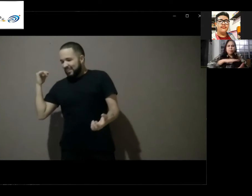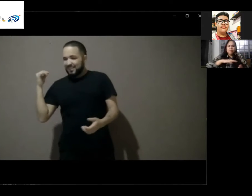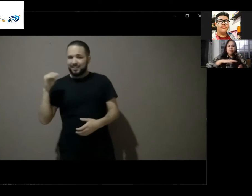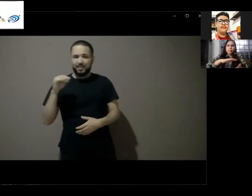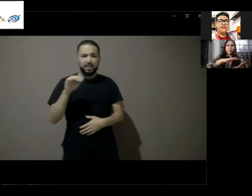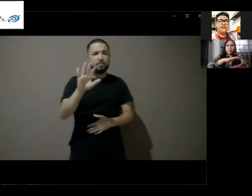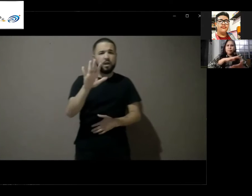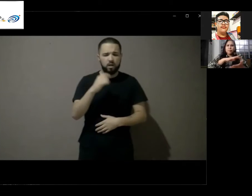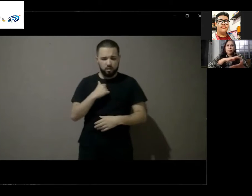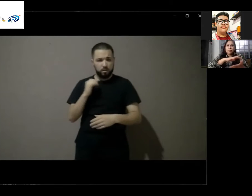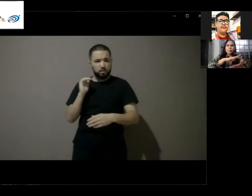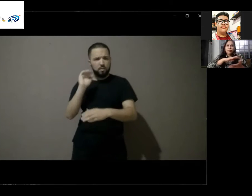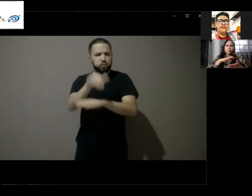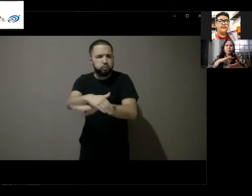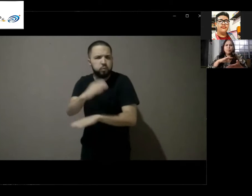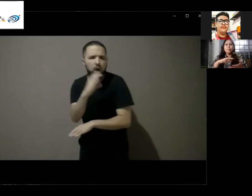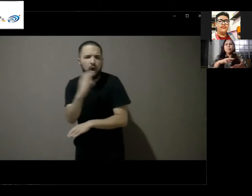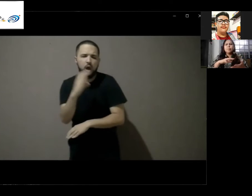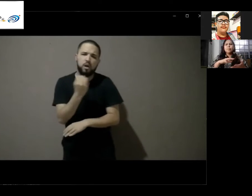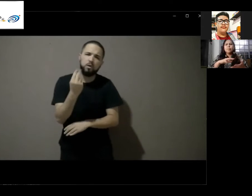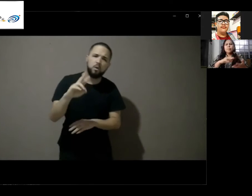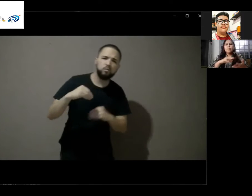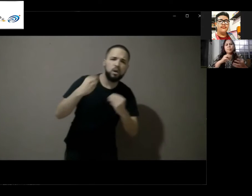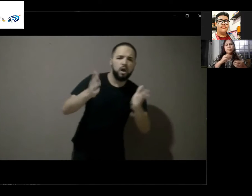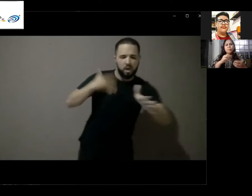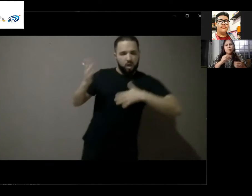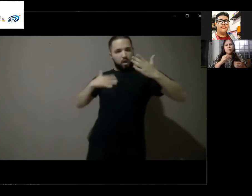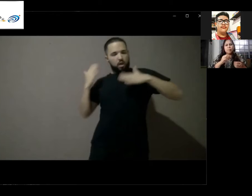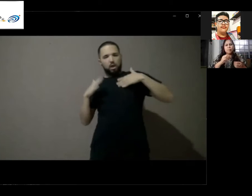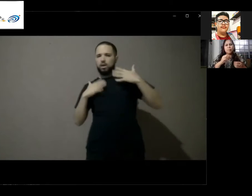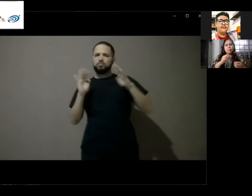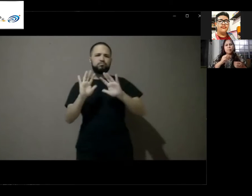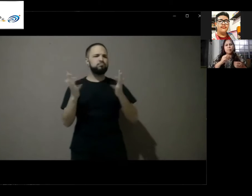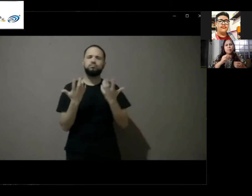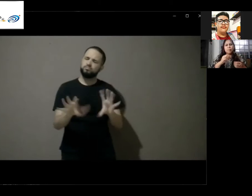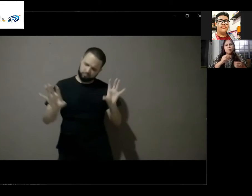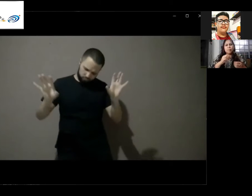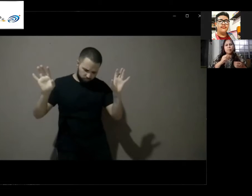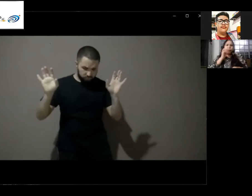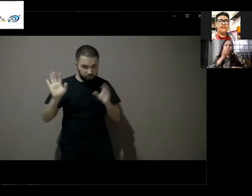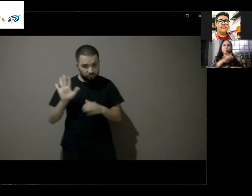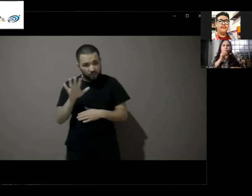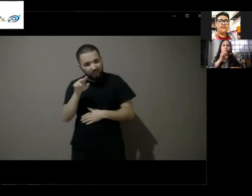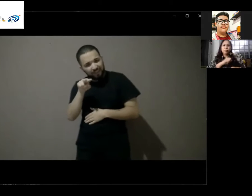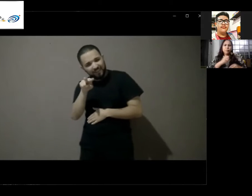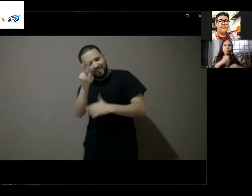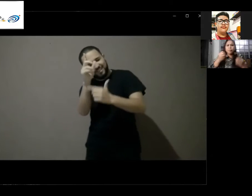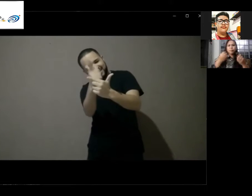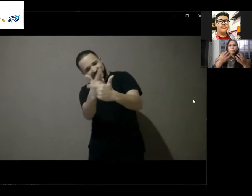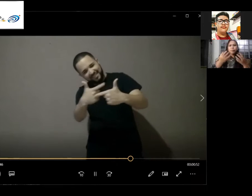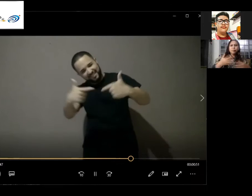ser precipitado, muito menos te assustar, mas é nesse